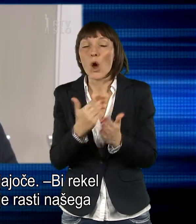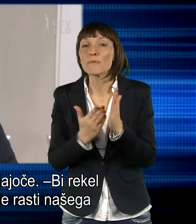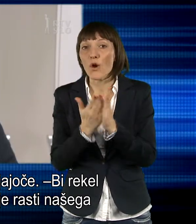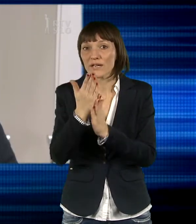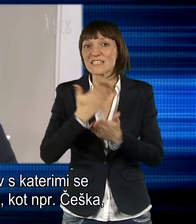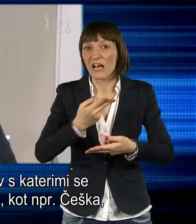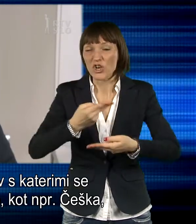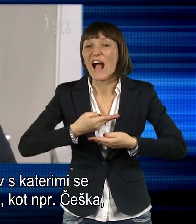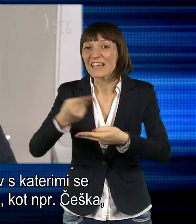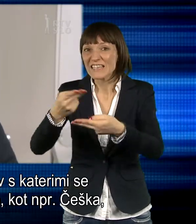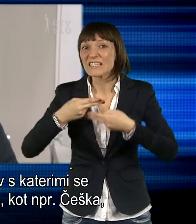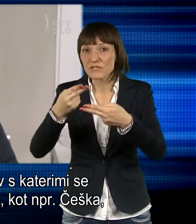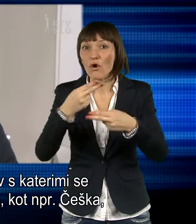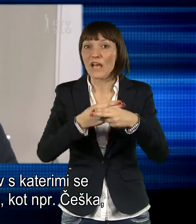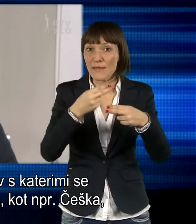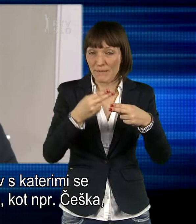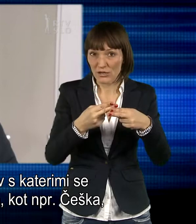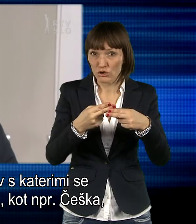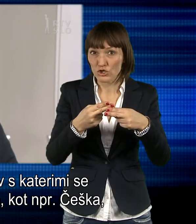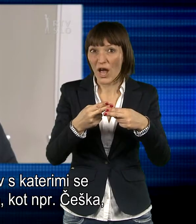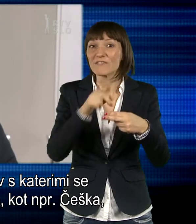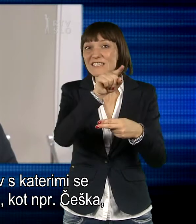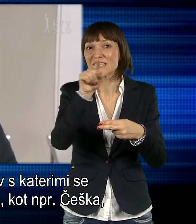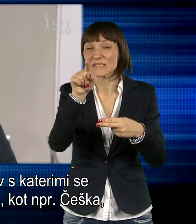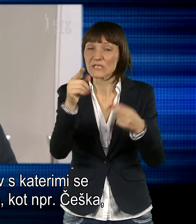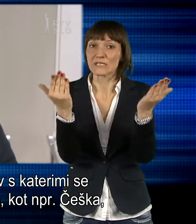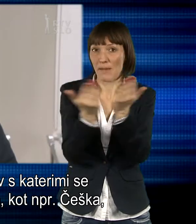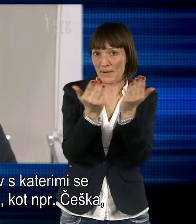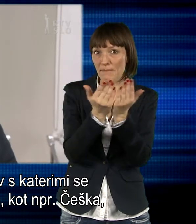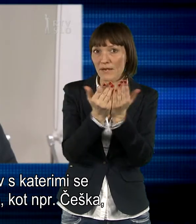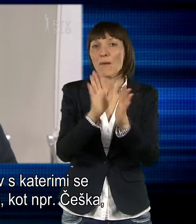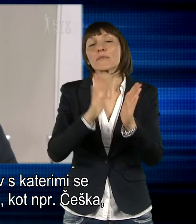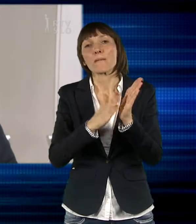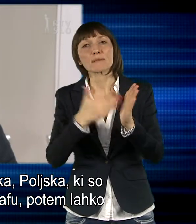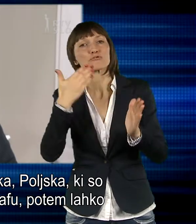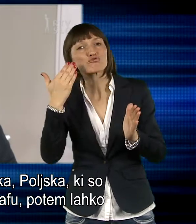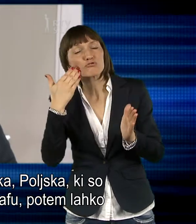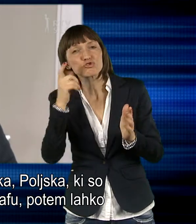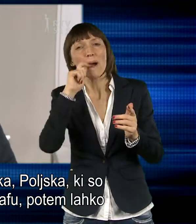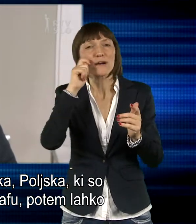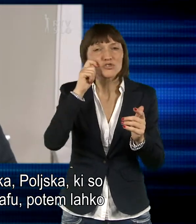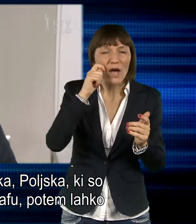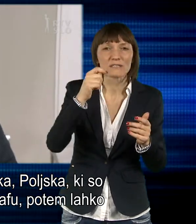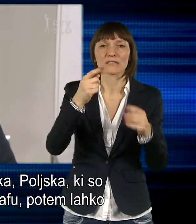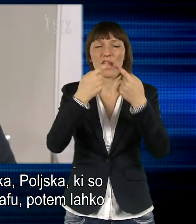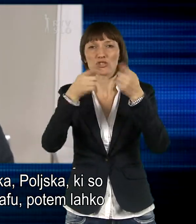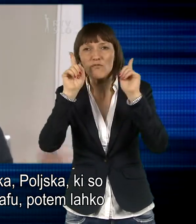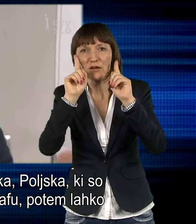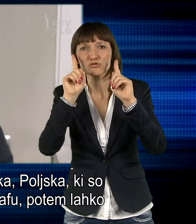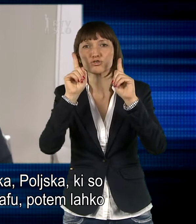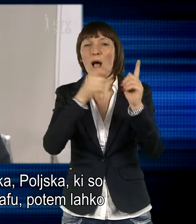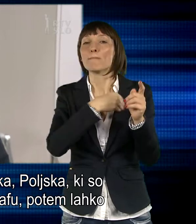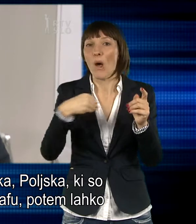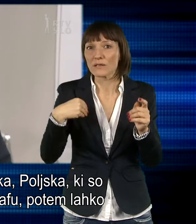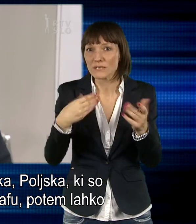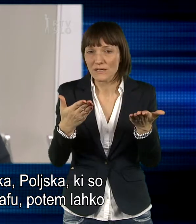rasti našega izvoza in pa držav, s katerimi se pogosto primerjamo, kot naprimer Češka, Madžarska, Slovaška, Poljska, ki